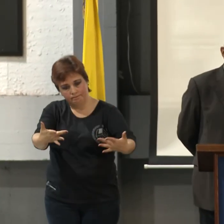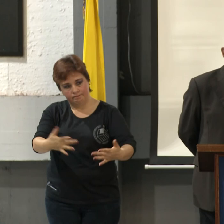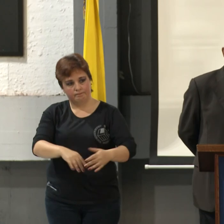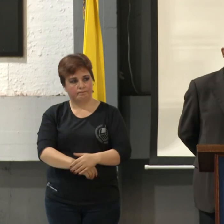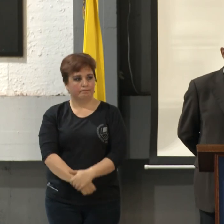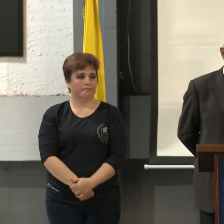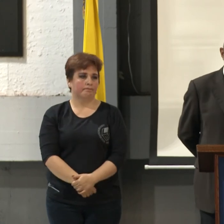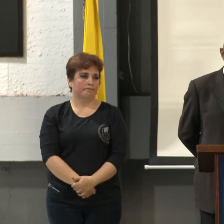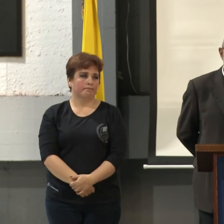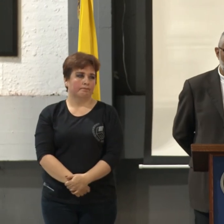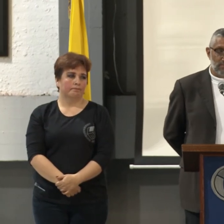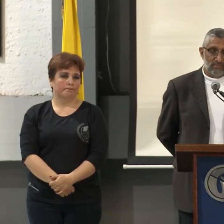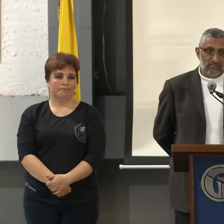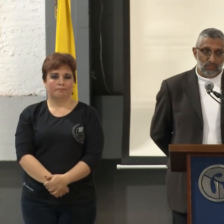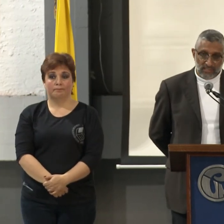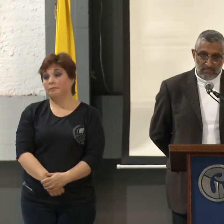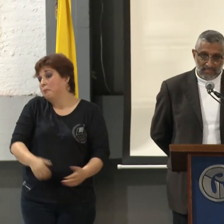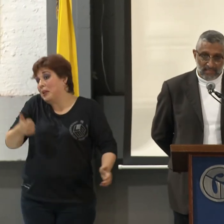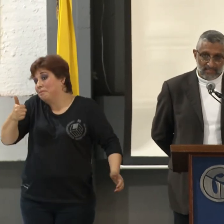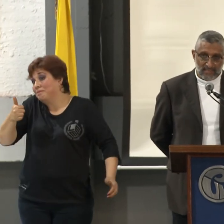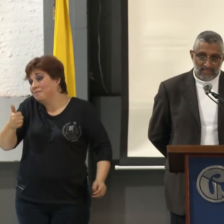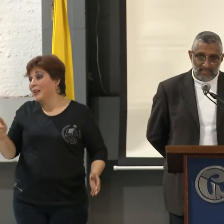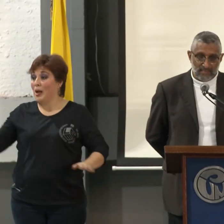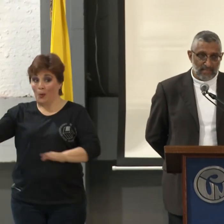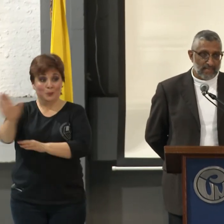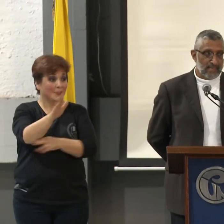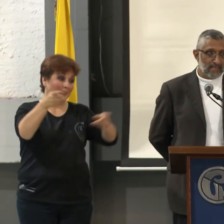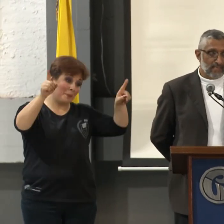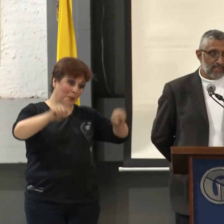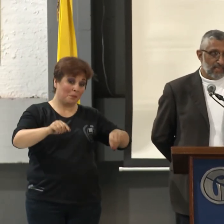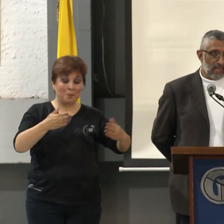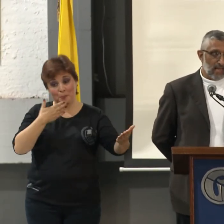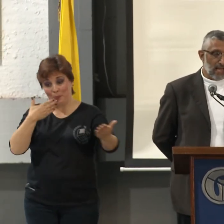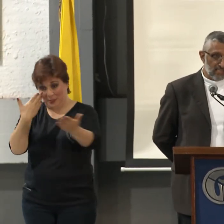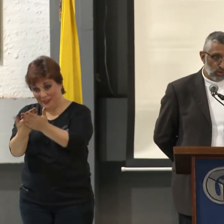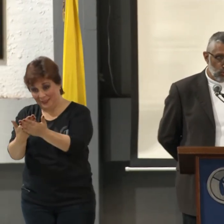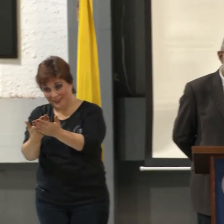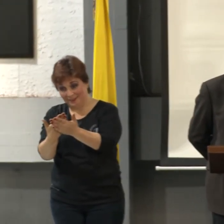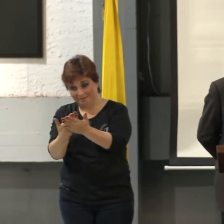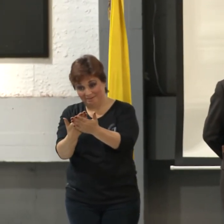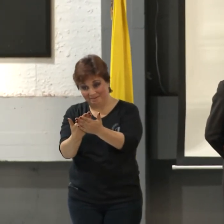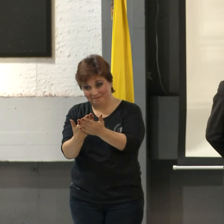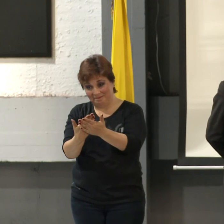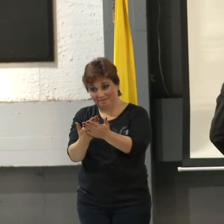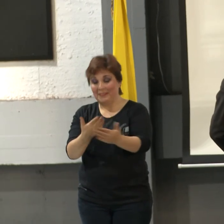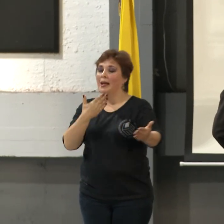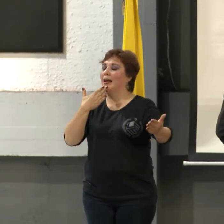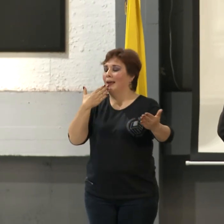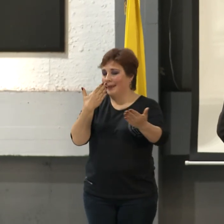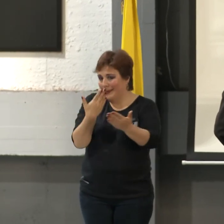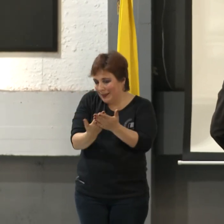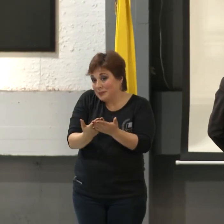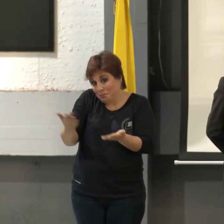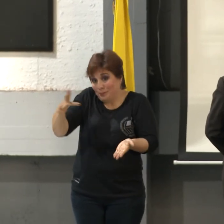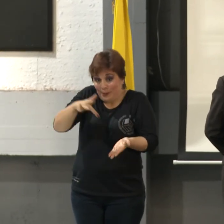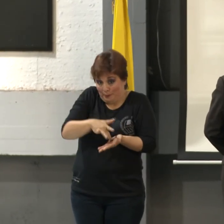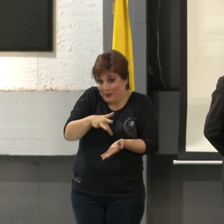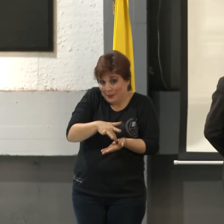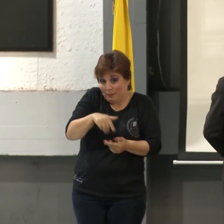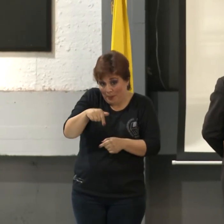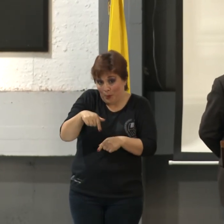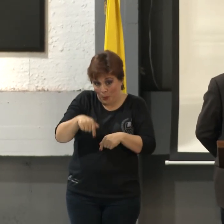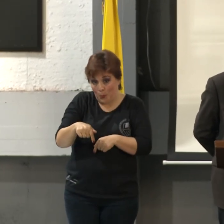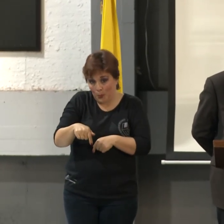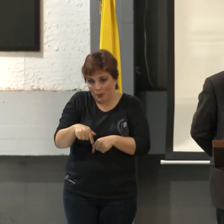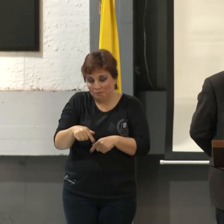bien a ustedes también muchísimas gracias ha sido bueno tenerlos hoy aquí con nosotros en